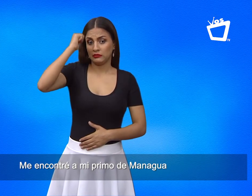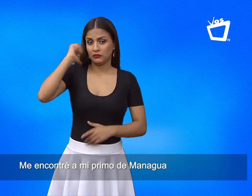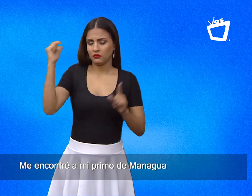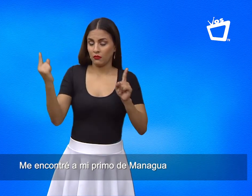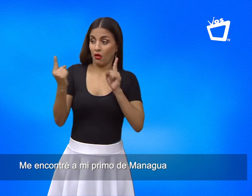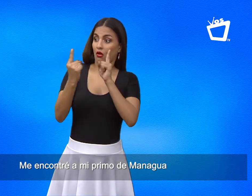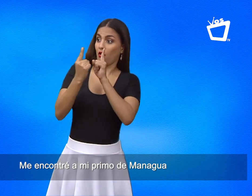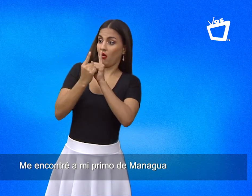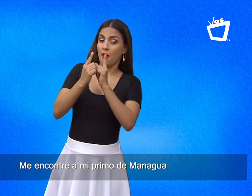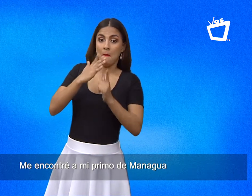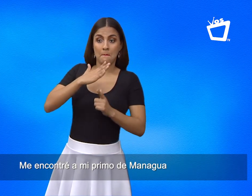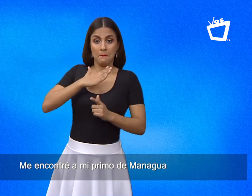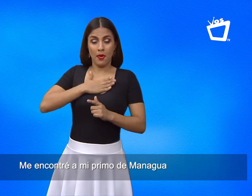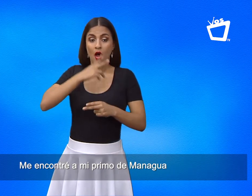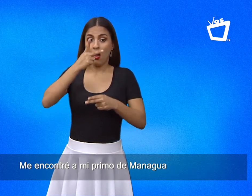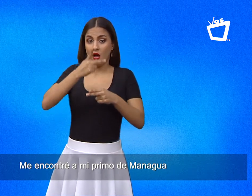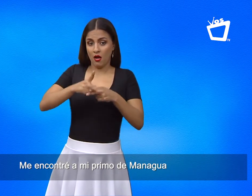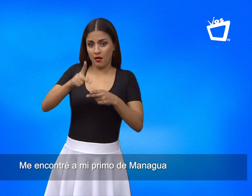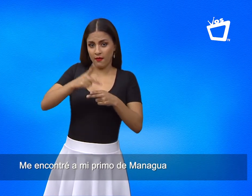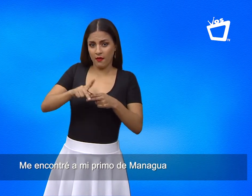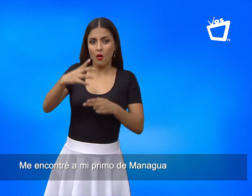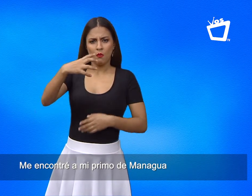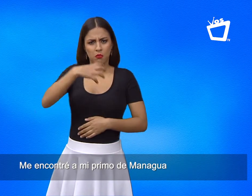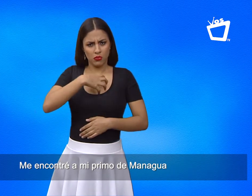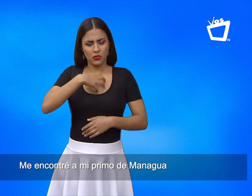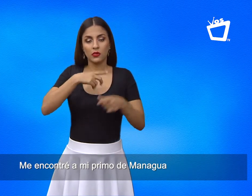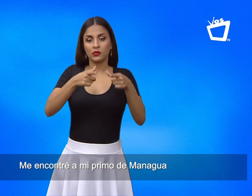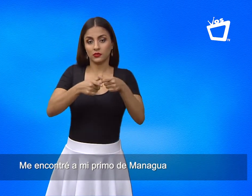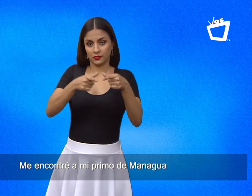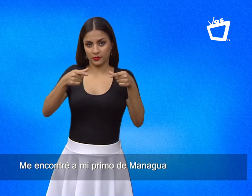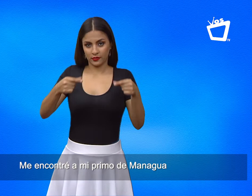Me encontré a mi primo de Managua.